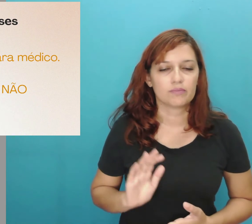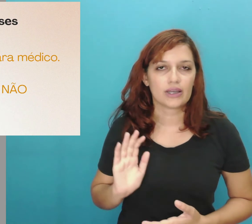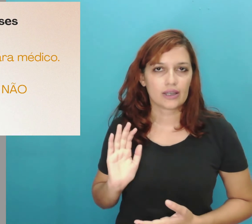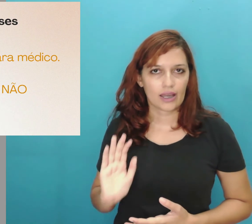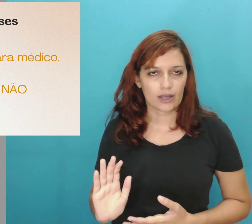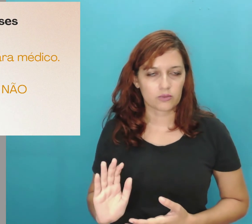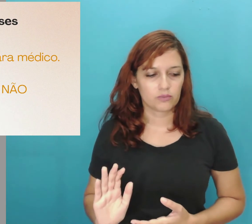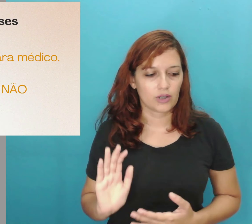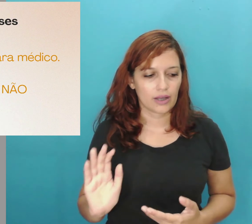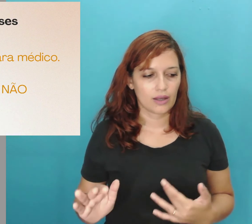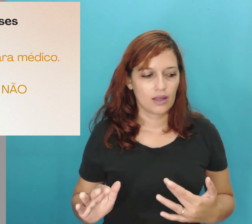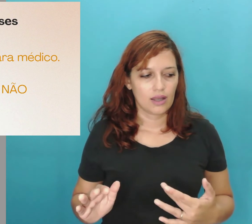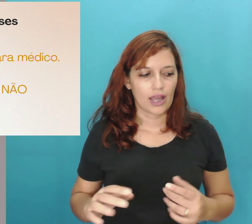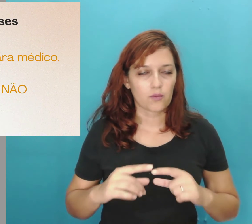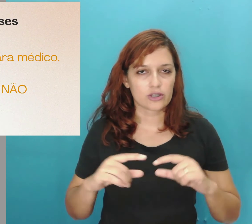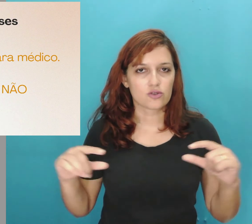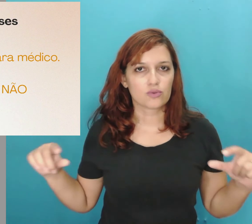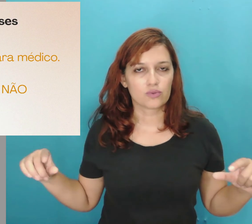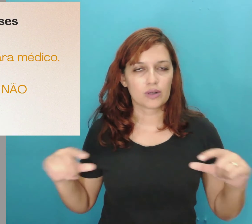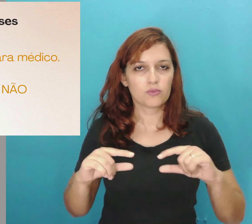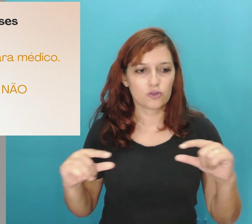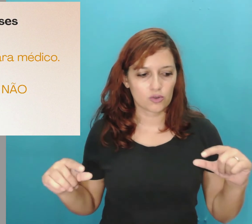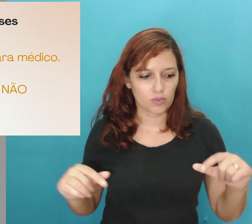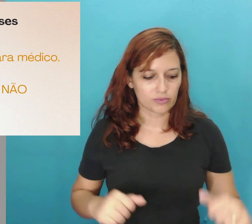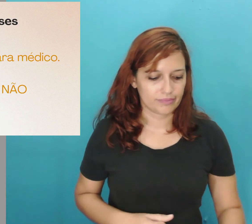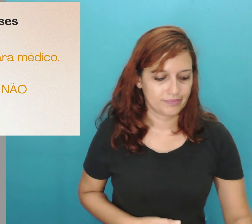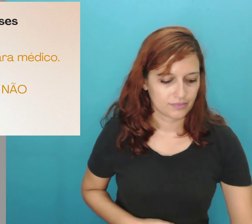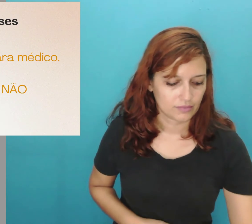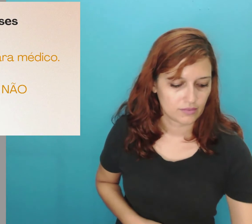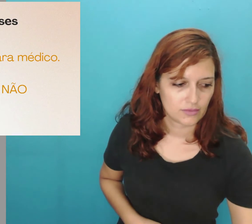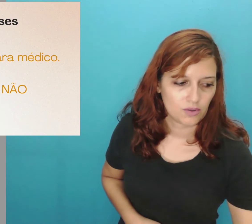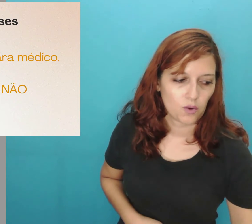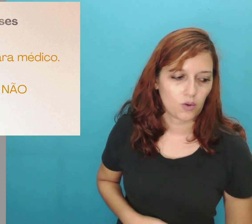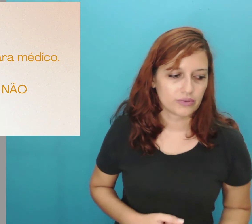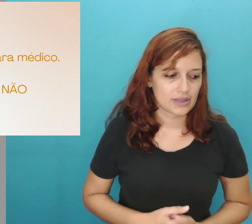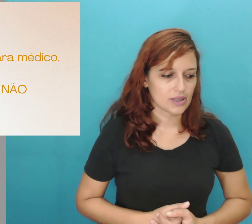Também é uma estrutura muito comum. Outro exemplo.